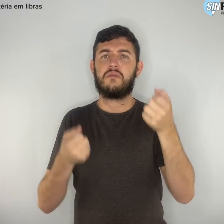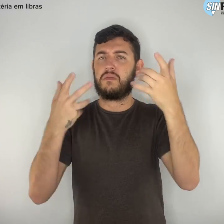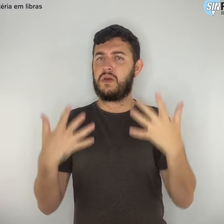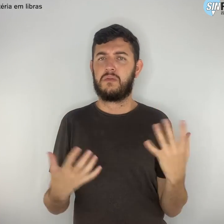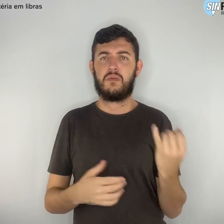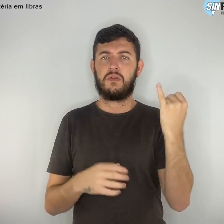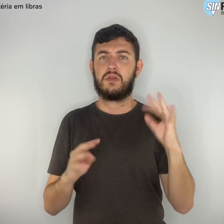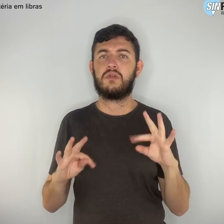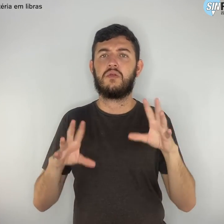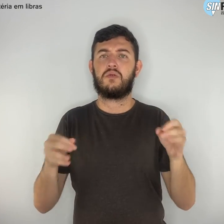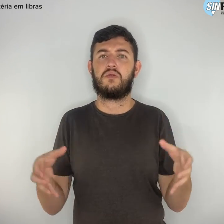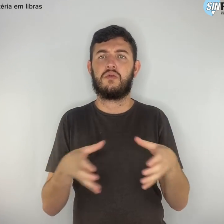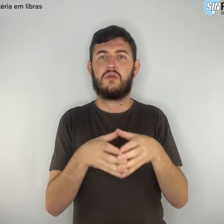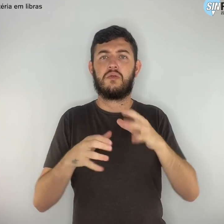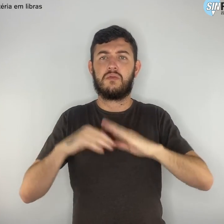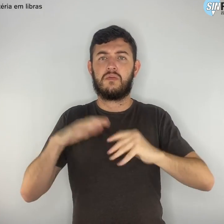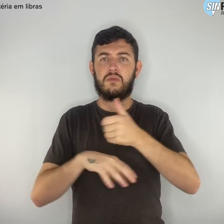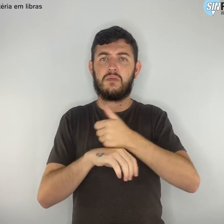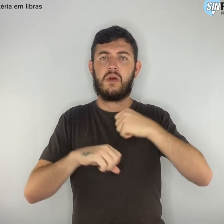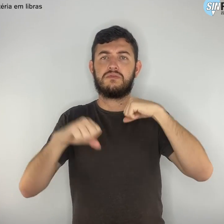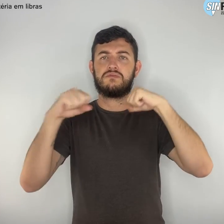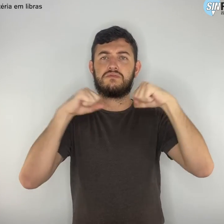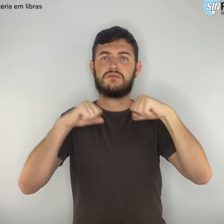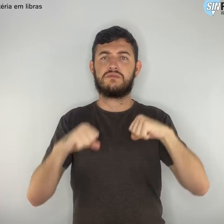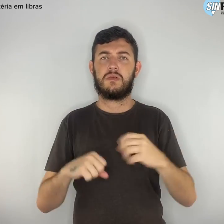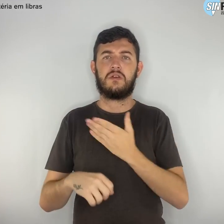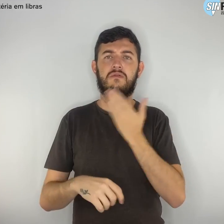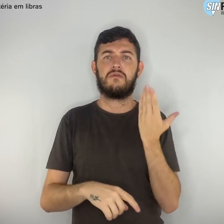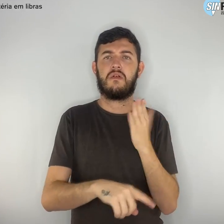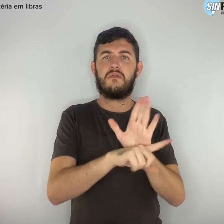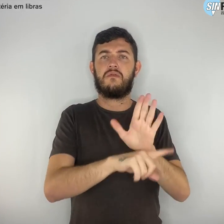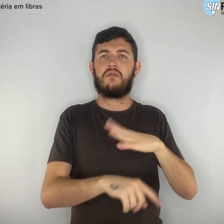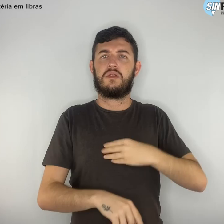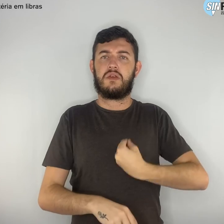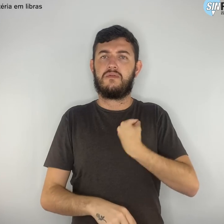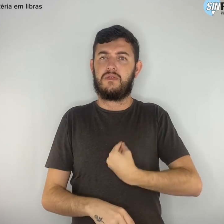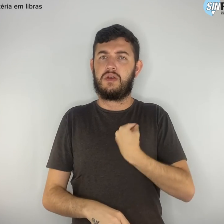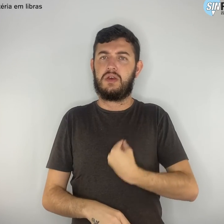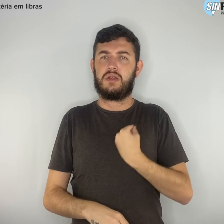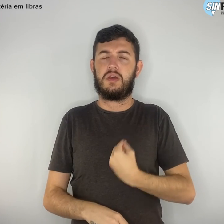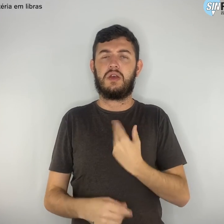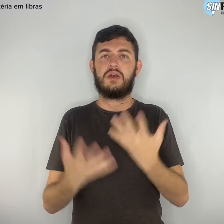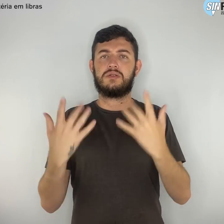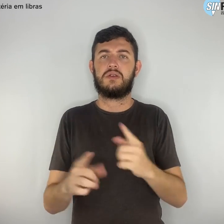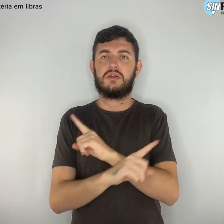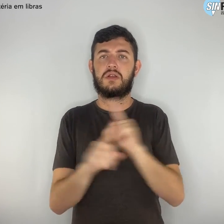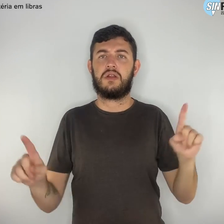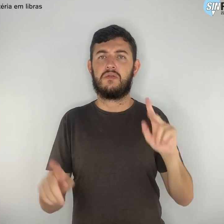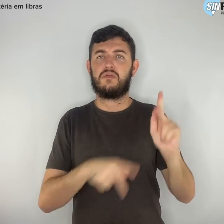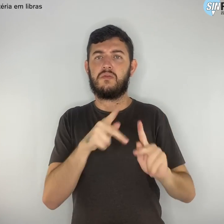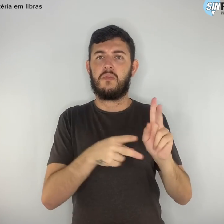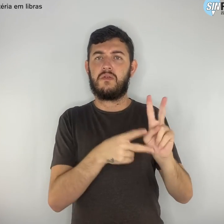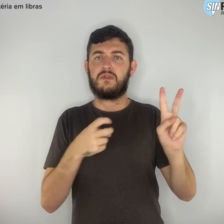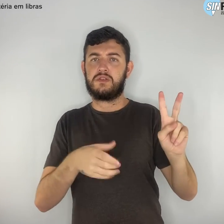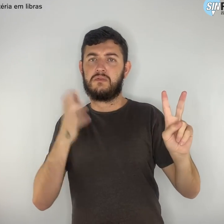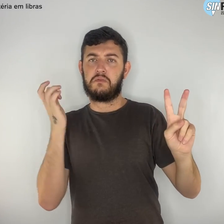se mobilizarem em favor da vida e não deixar os povos originários abandonados.